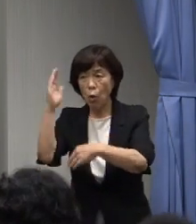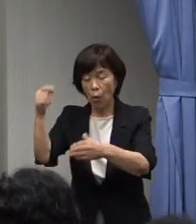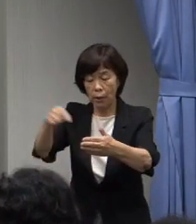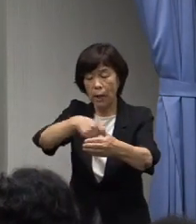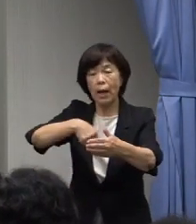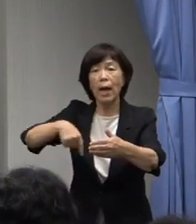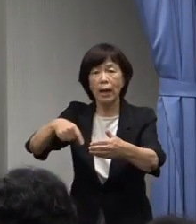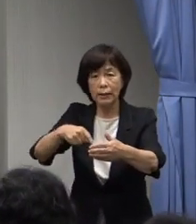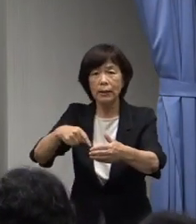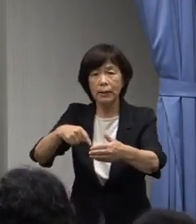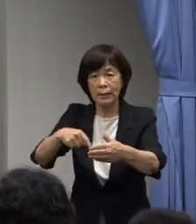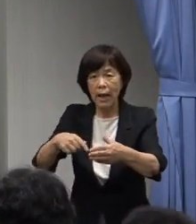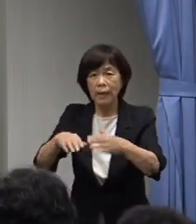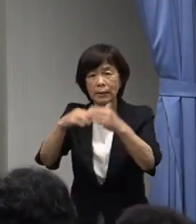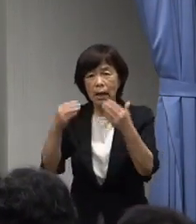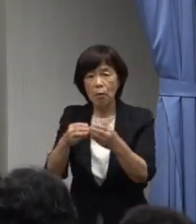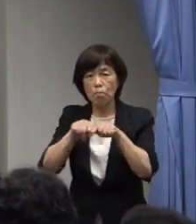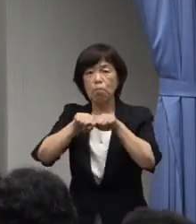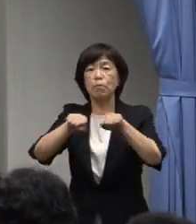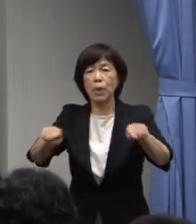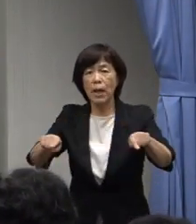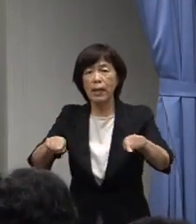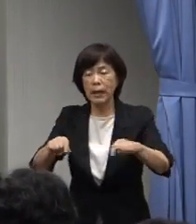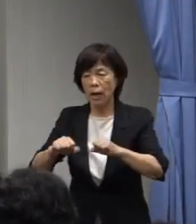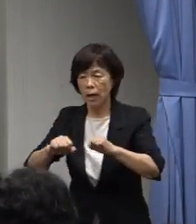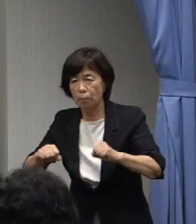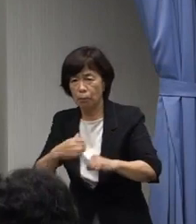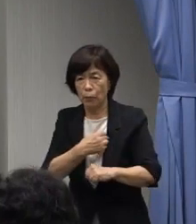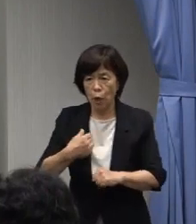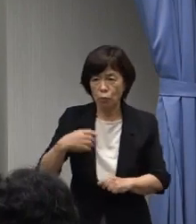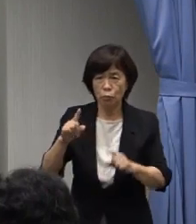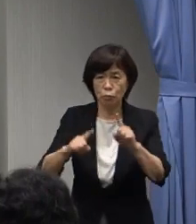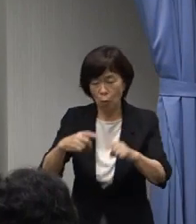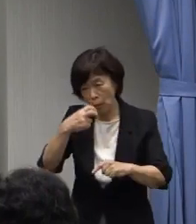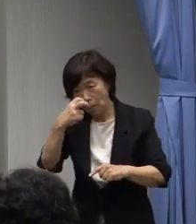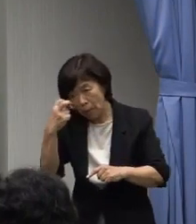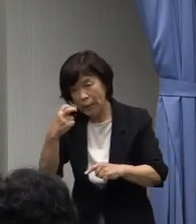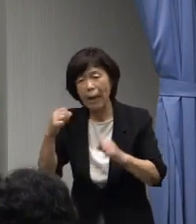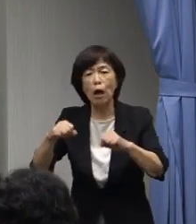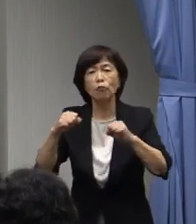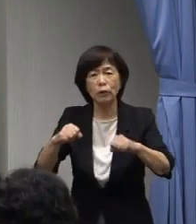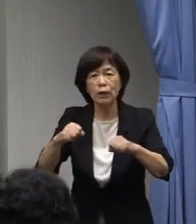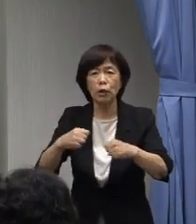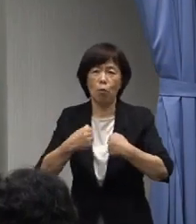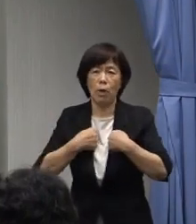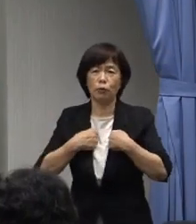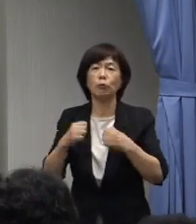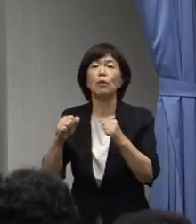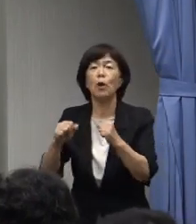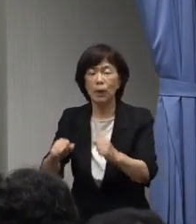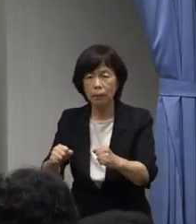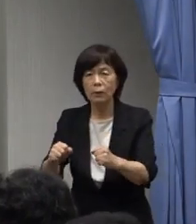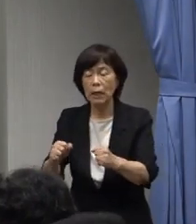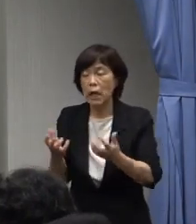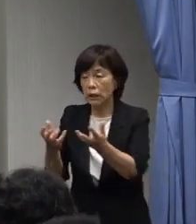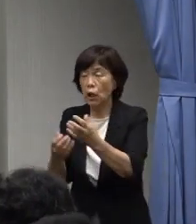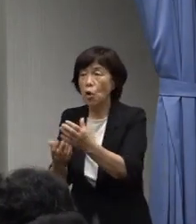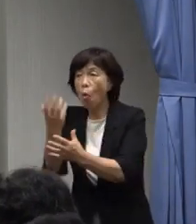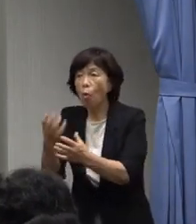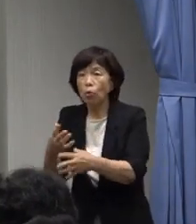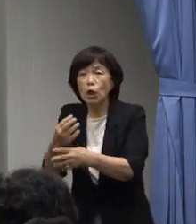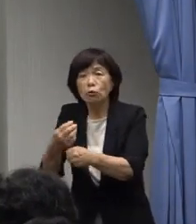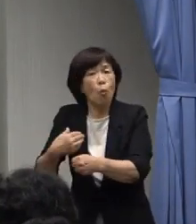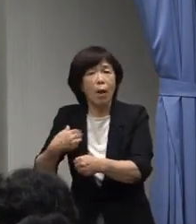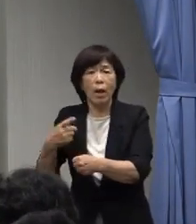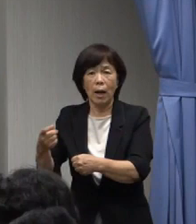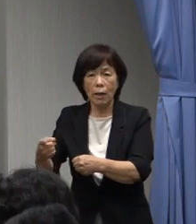の安否確認の訓練を行います。いつ地震が起こるか分かりません。この瞬間起きるか